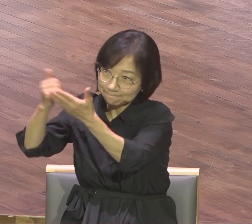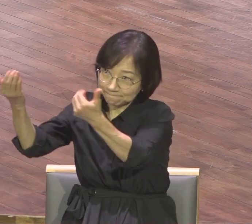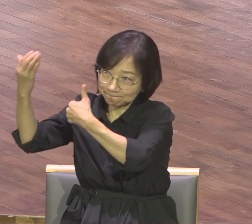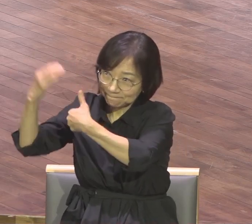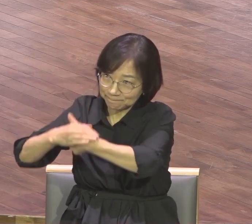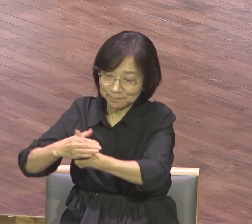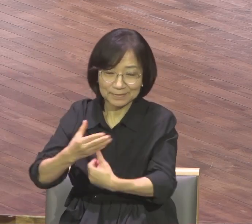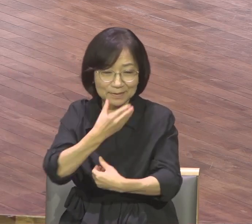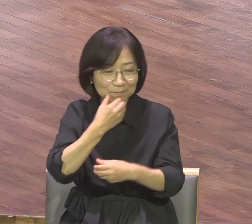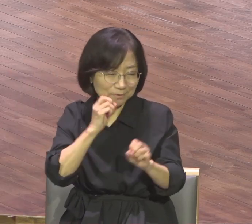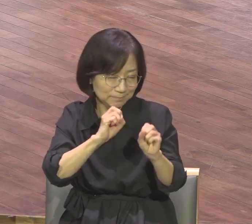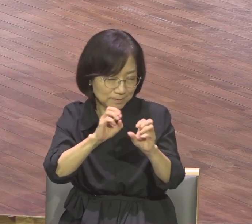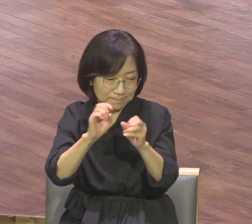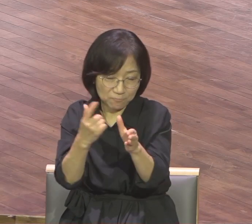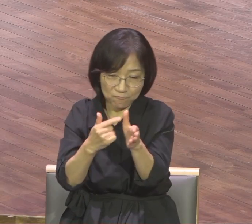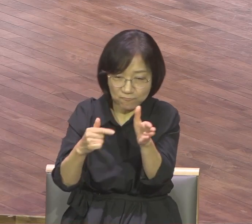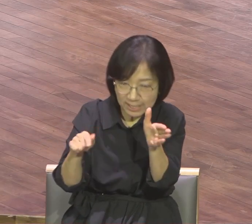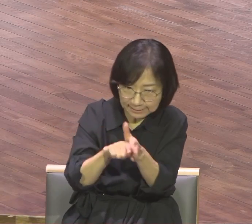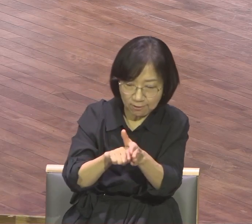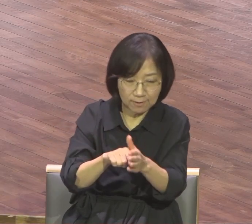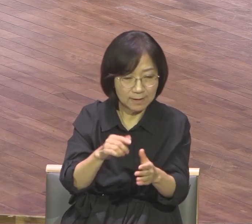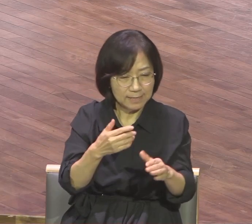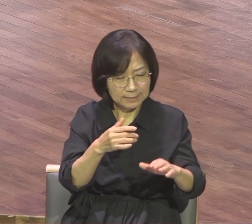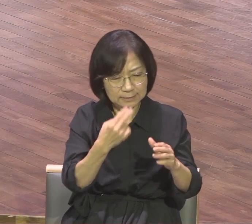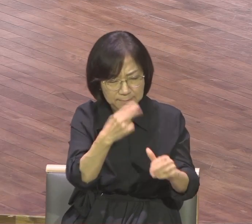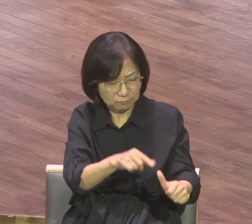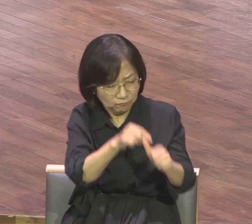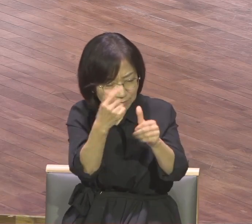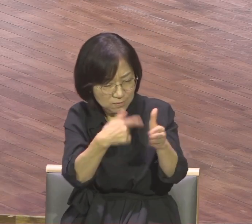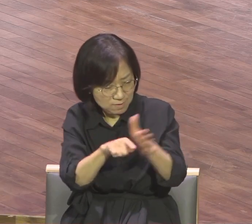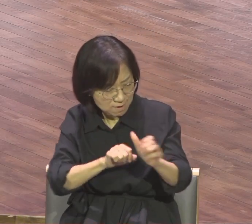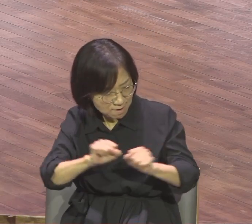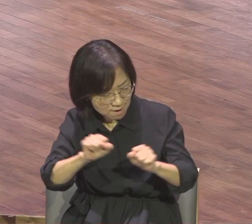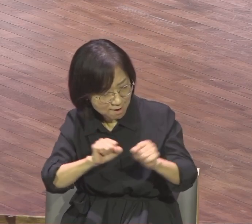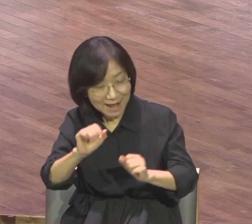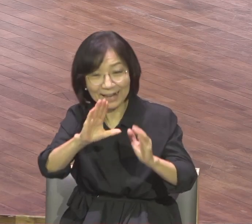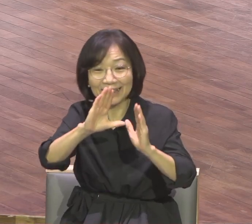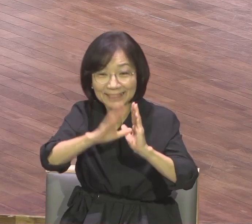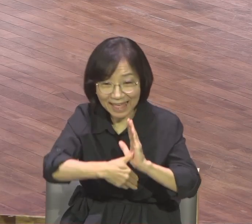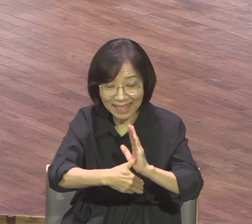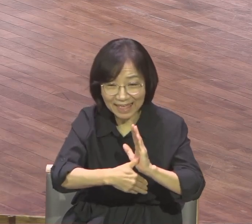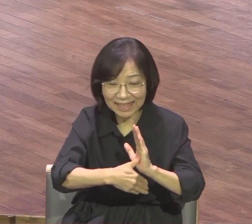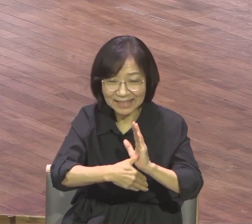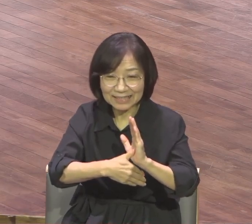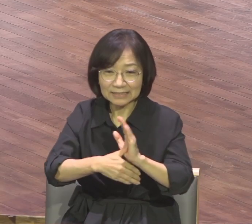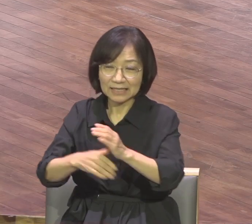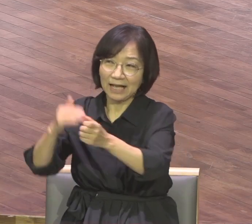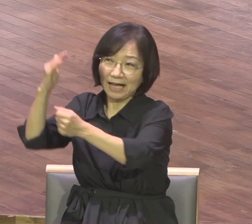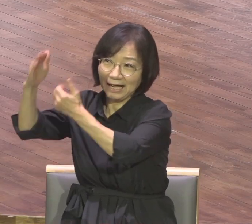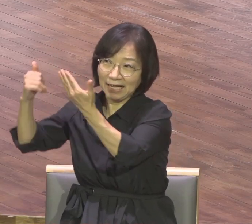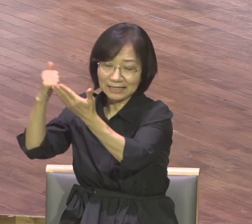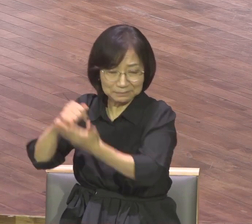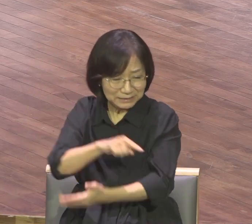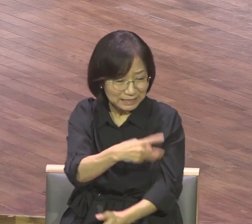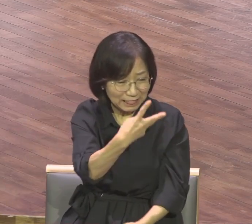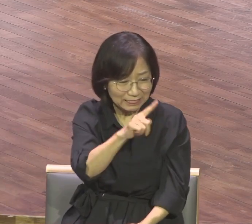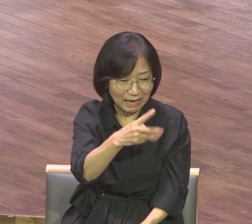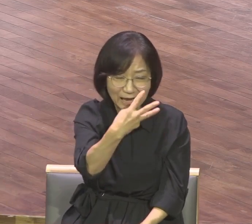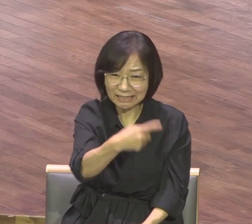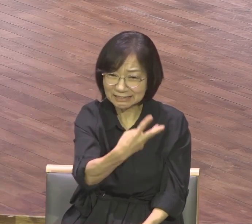위해서 생명건 헌신을, 생명 살리는 헌신을 하게 되면 우리에게 이 땅의 것 비교도 안